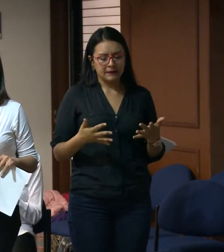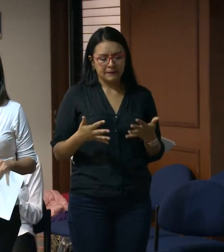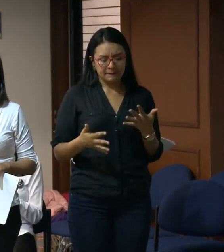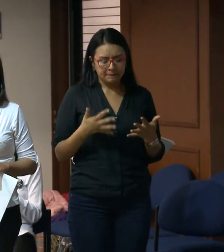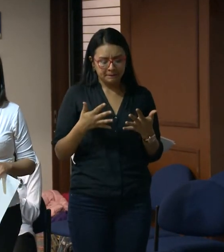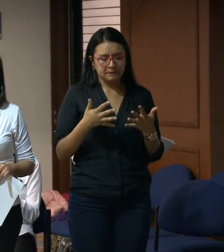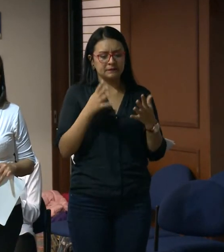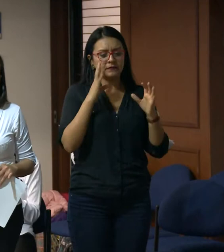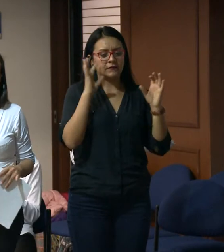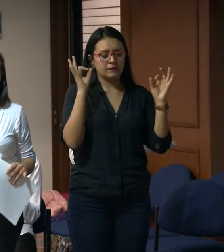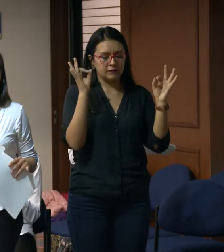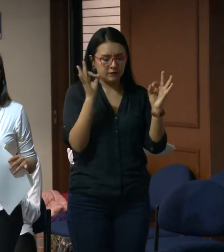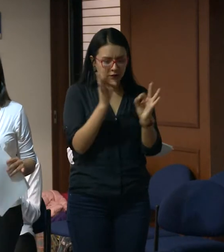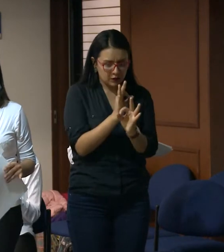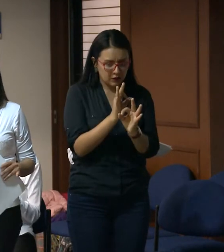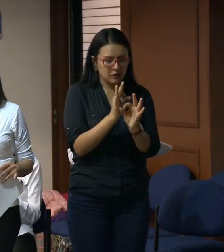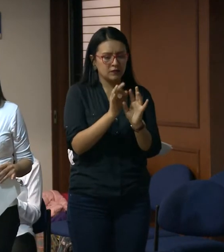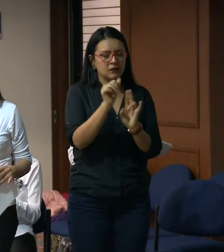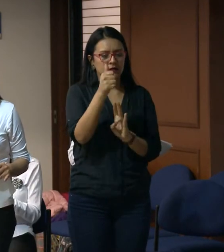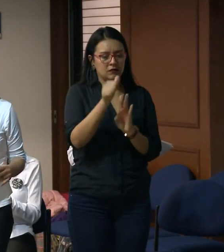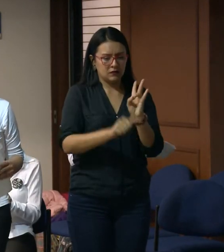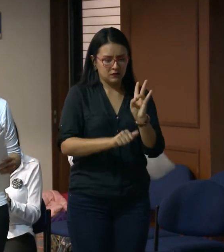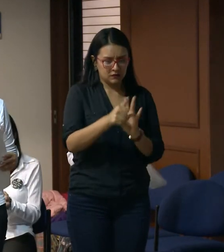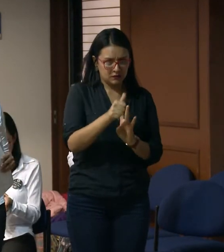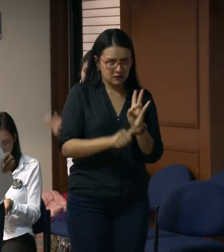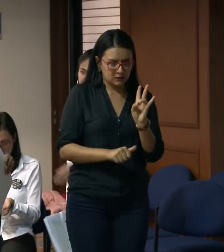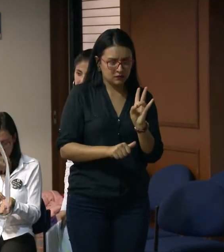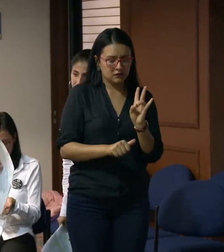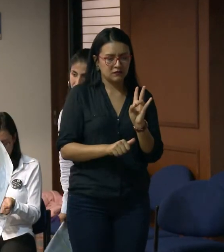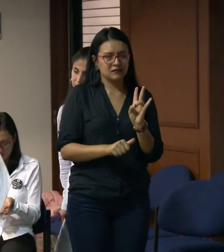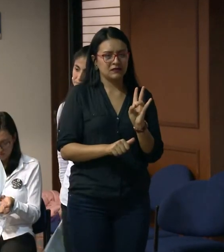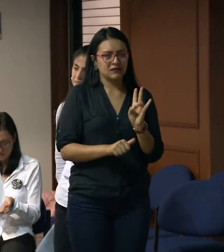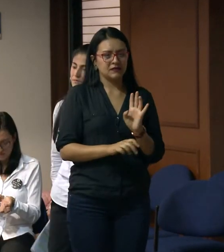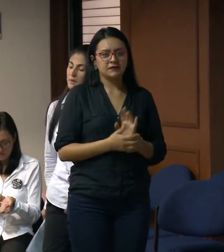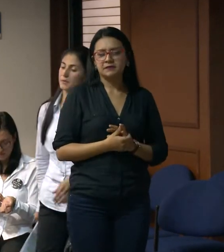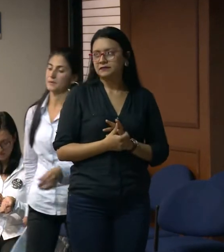desde el enfoque cualitativo.